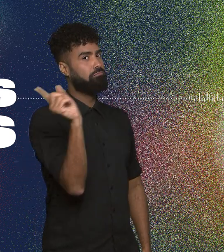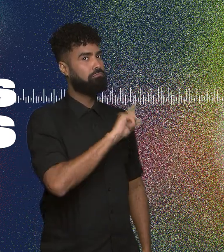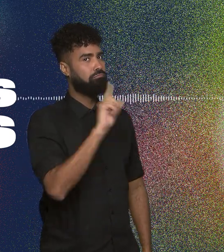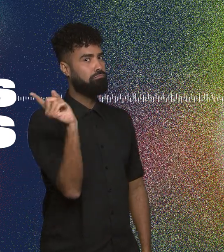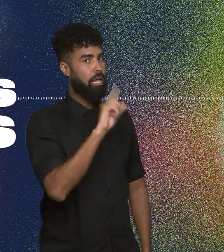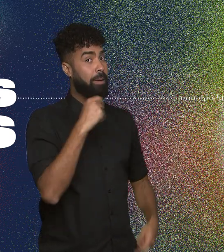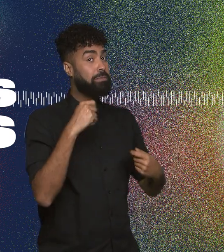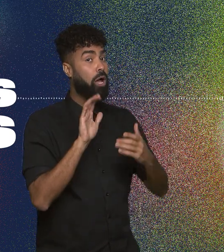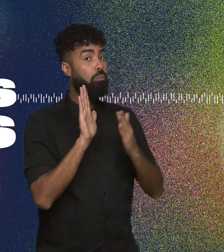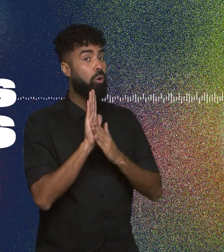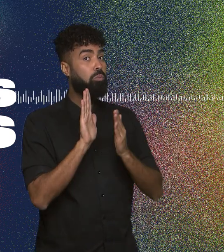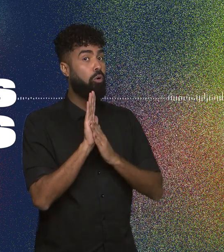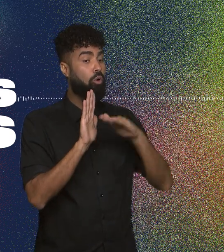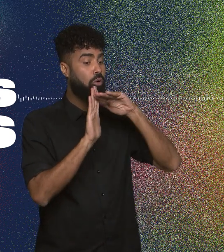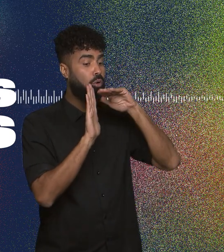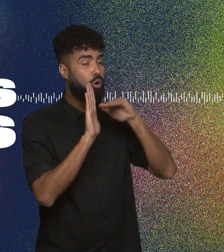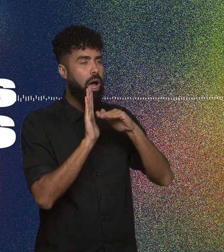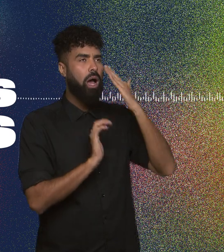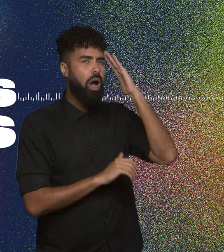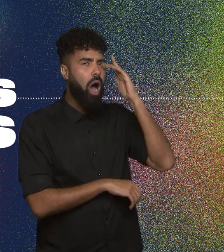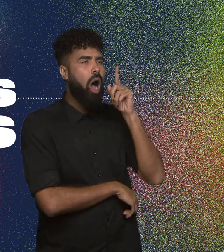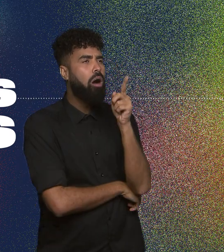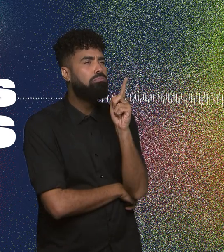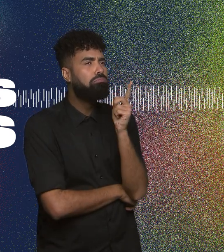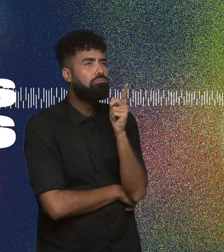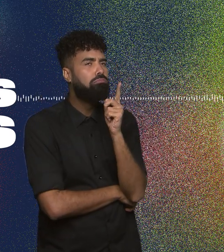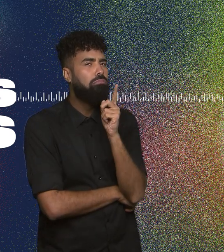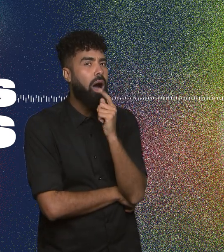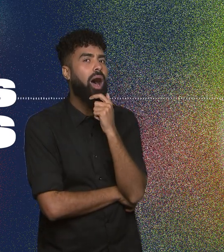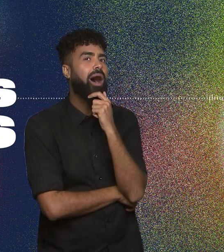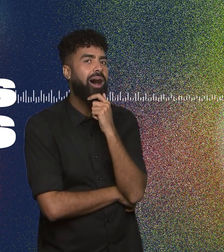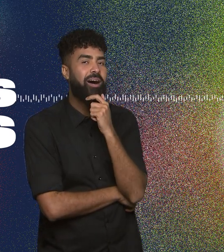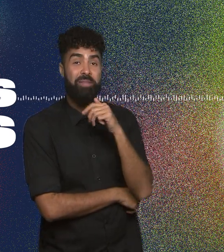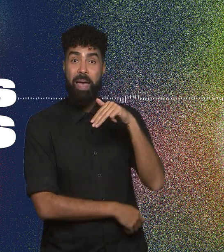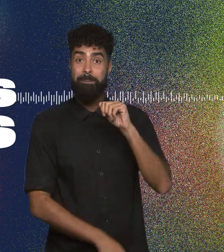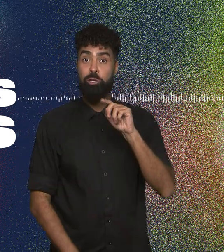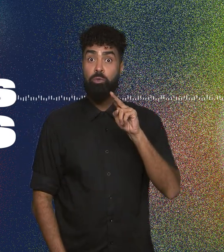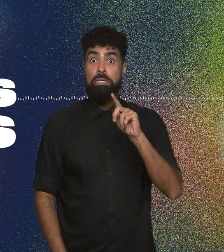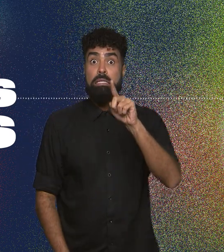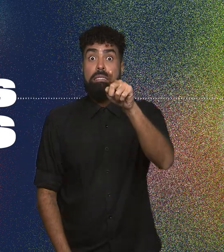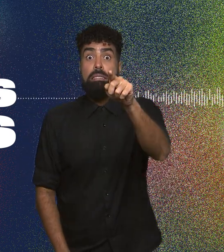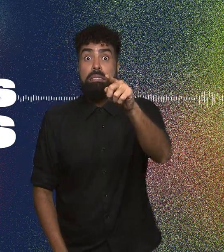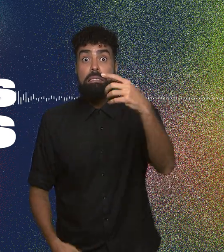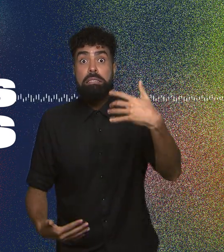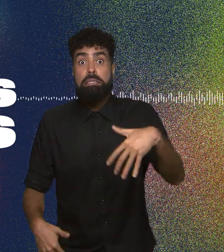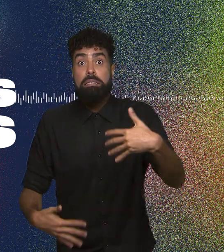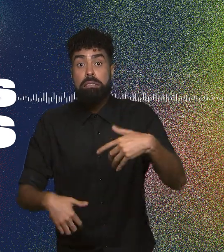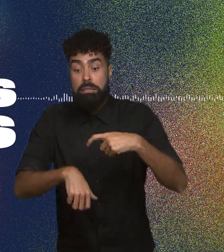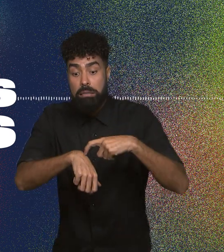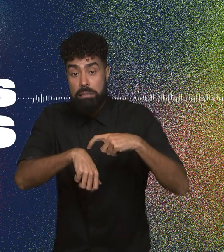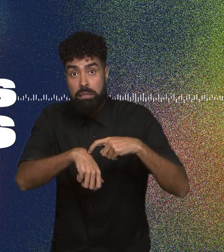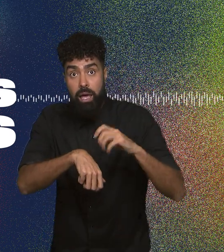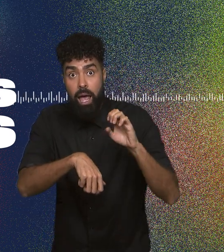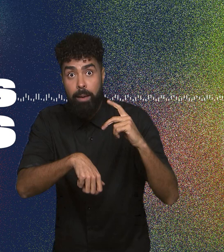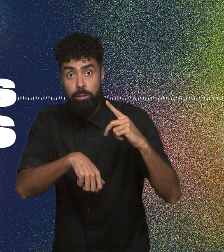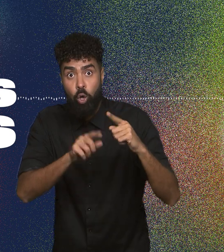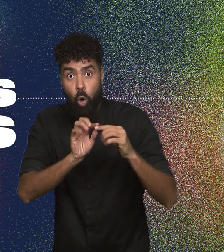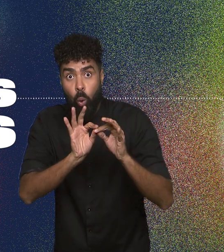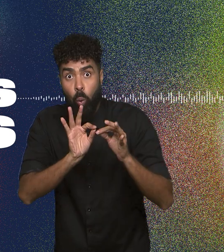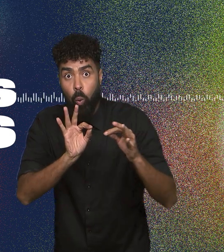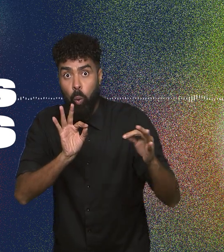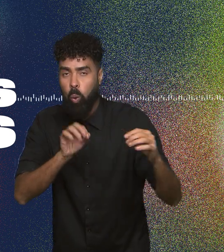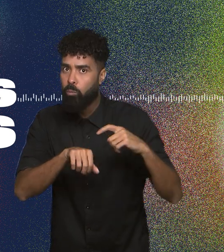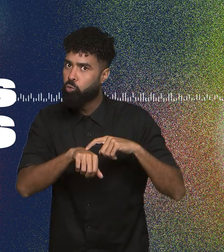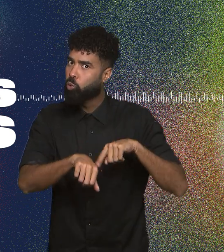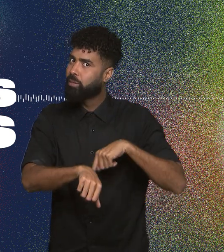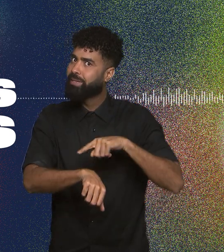as propostas e entender o que cada um faz. Ih, gente, temos um problema. Este episódio já tá ficando grande.